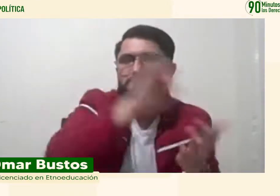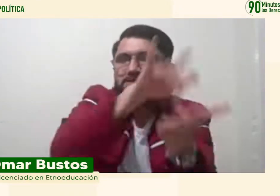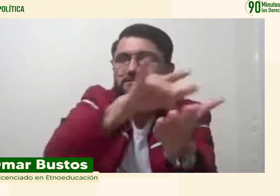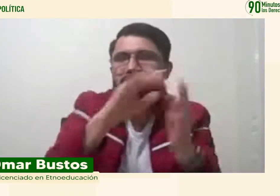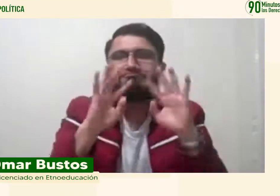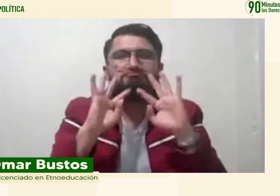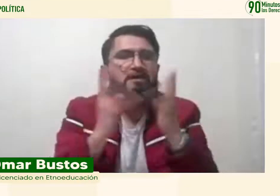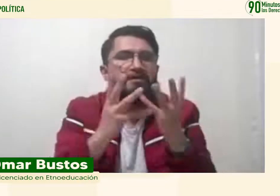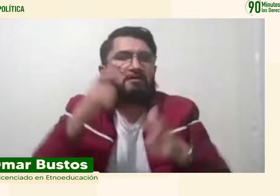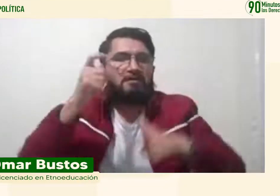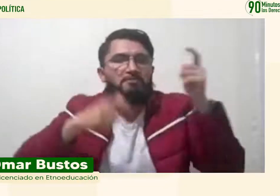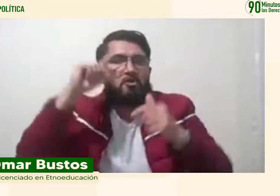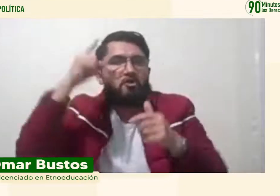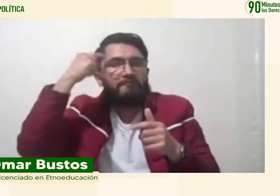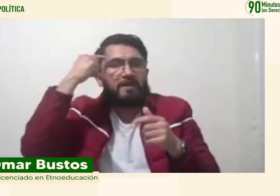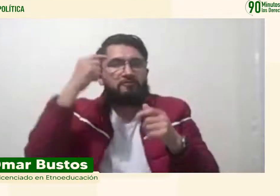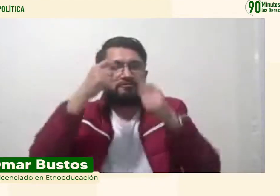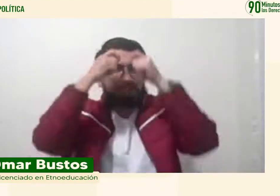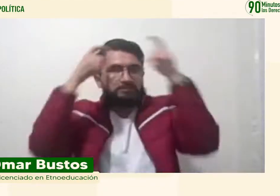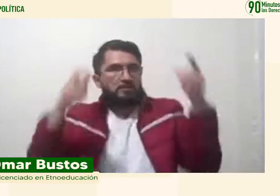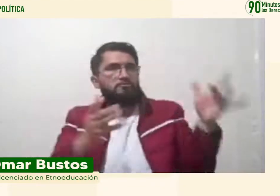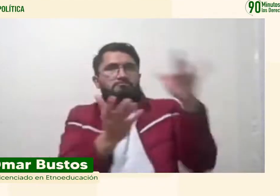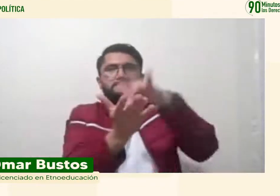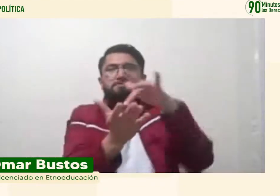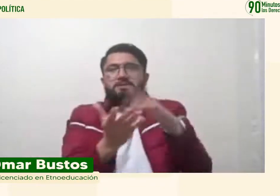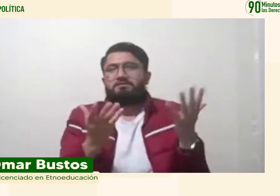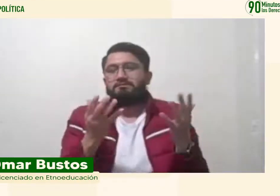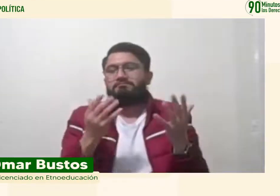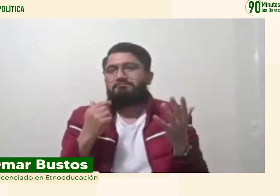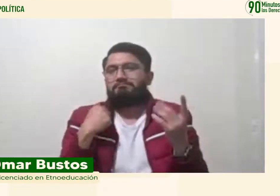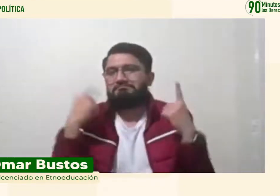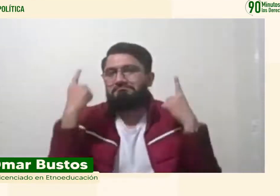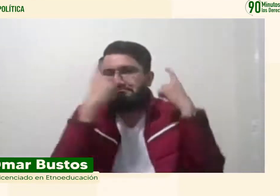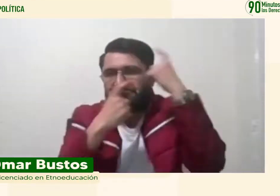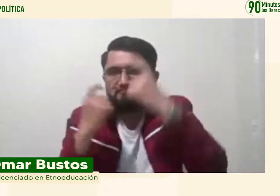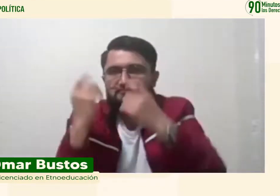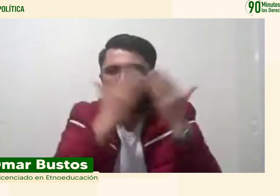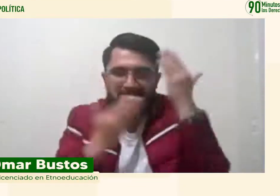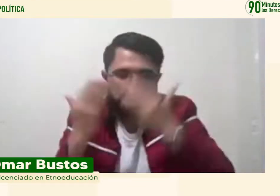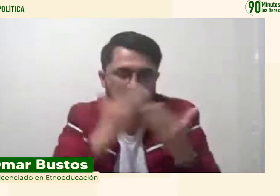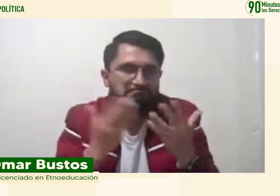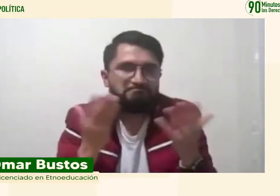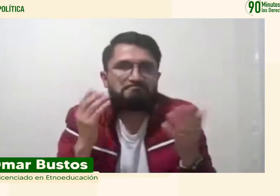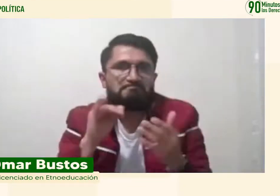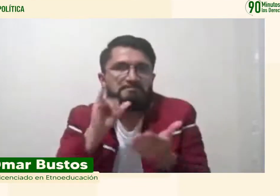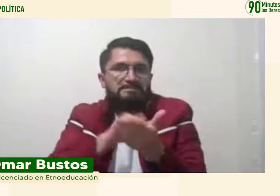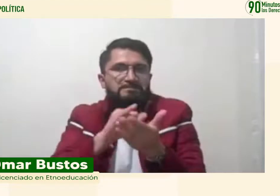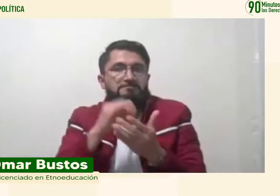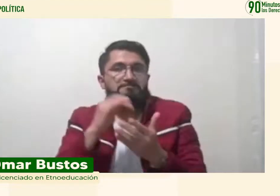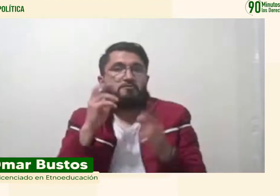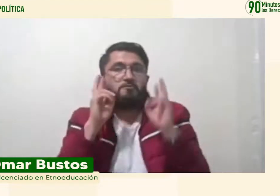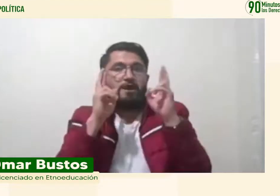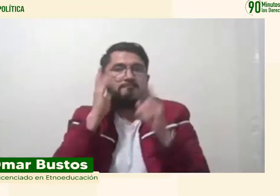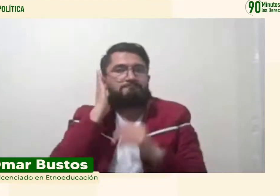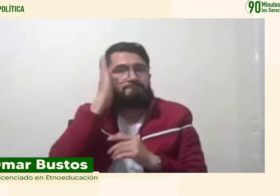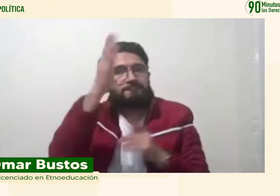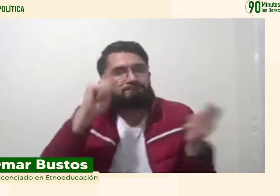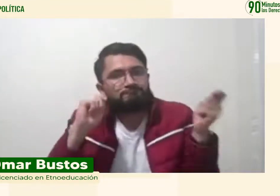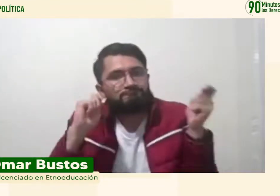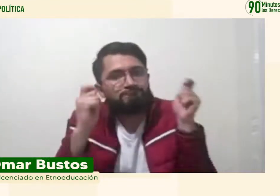personas pues también tengan participación participación en el senado y así en el estado entonces es un tema también de reflexión